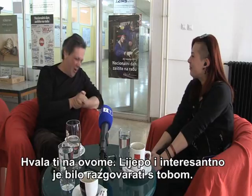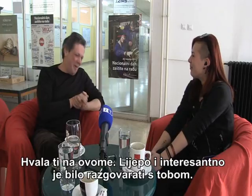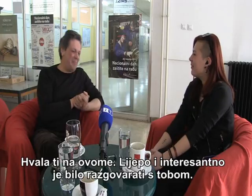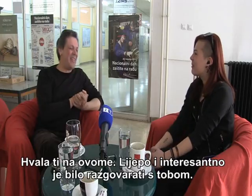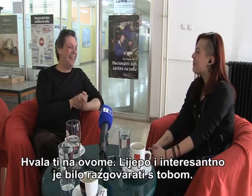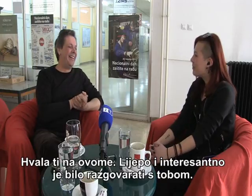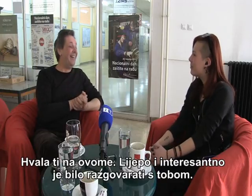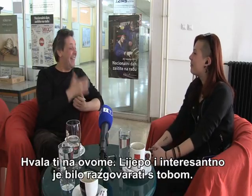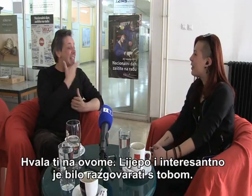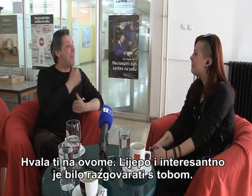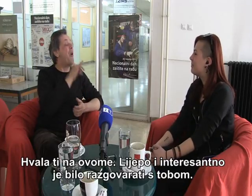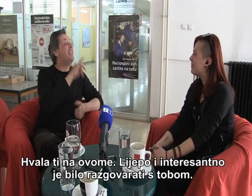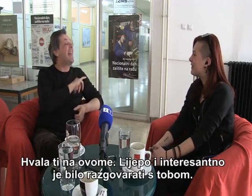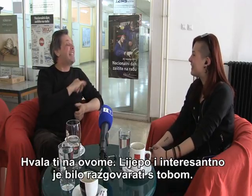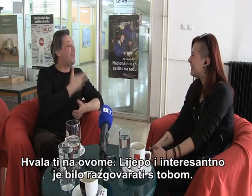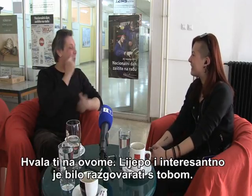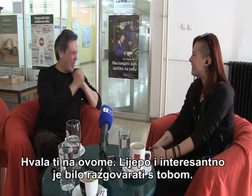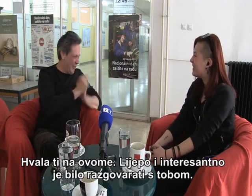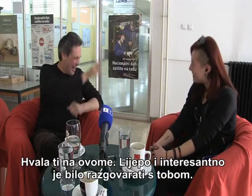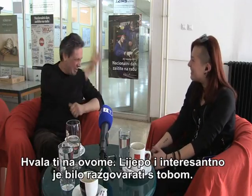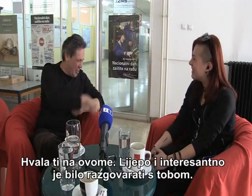ovome. Lijepo i interesantno bilo razgovarati s tobom.